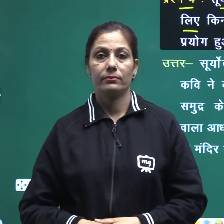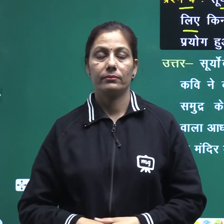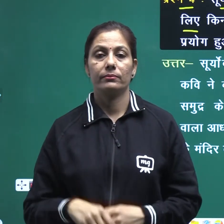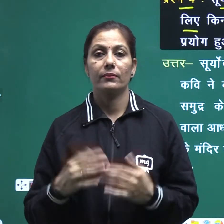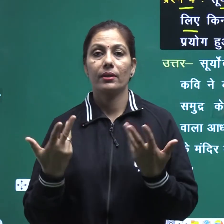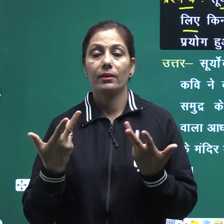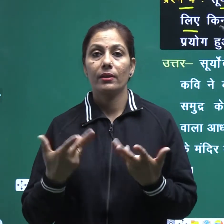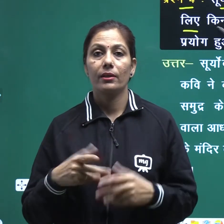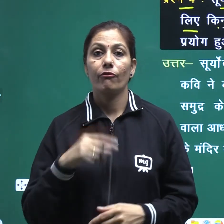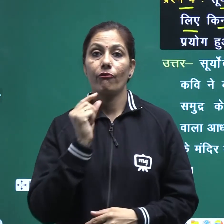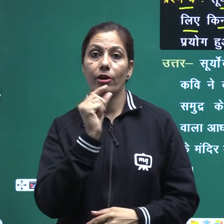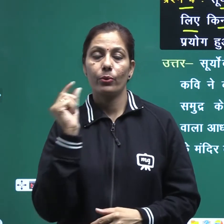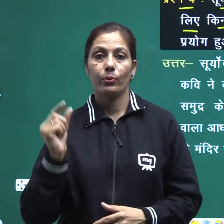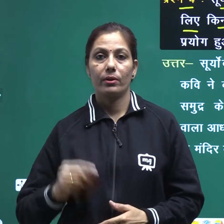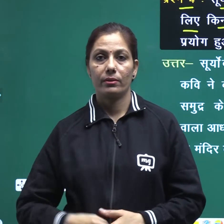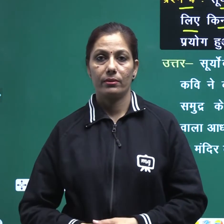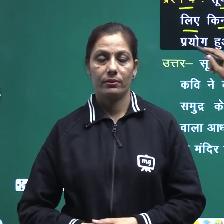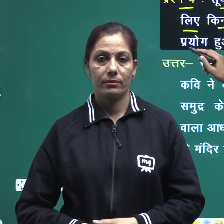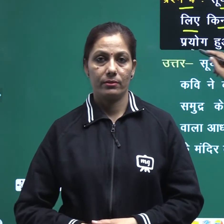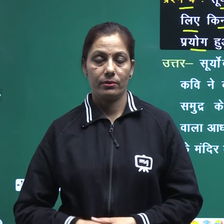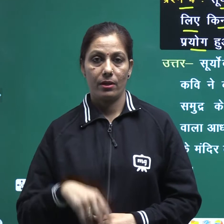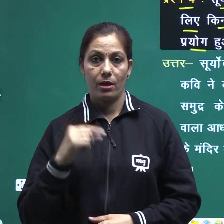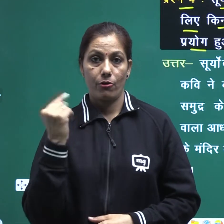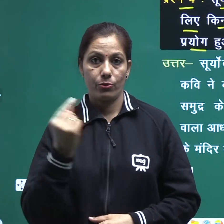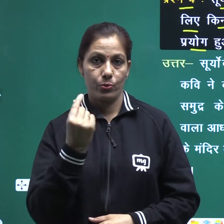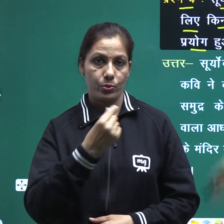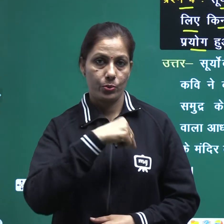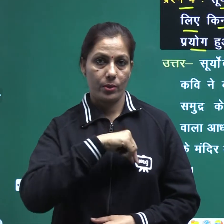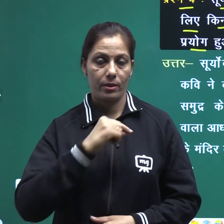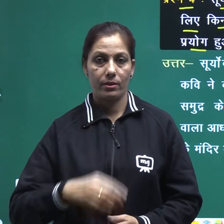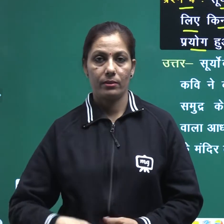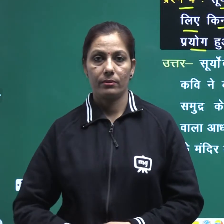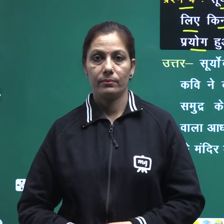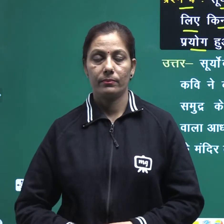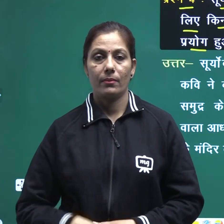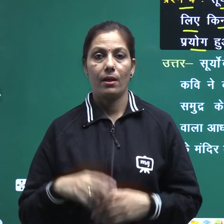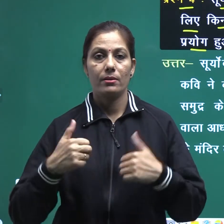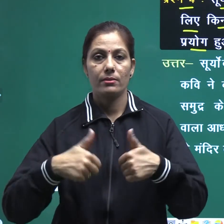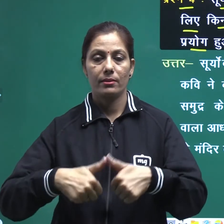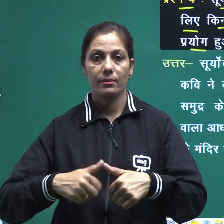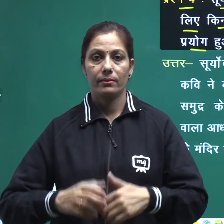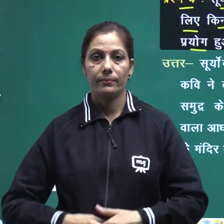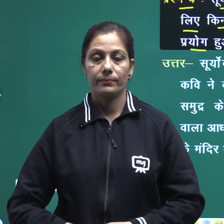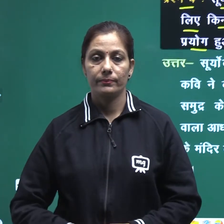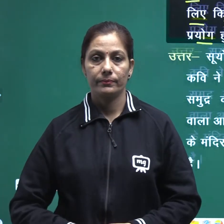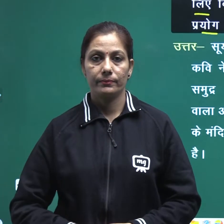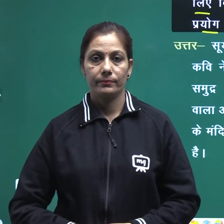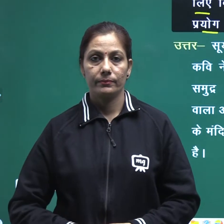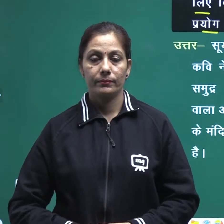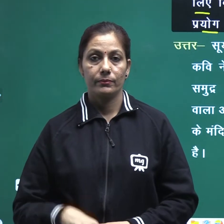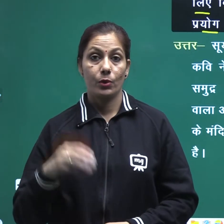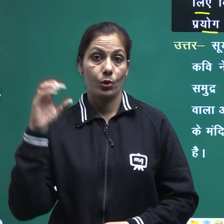कि किन-किन बिंदुओं का आ का प्रयोग हुआ है है उत्तर है कि